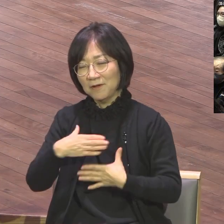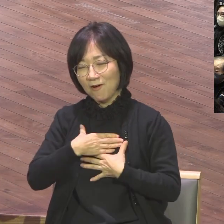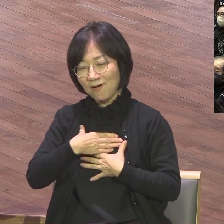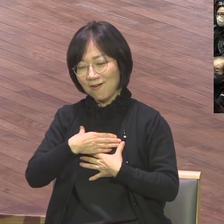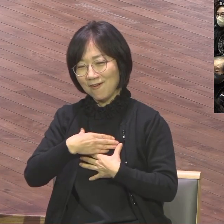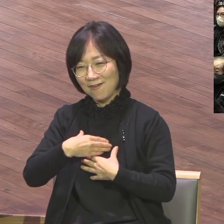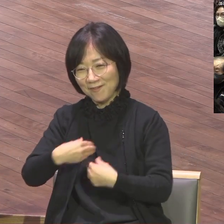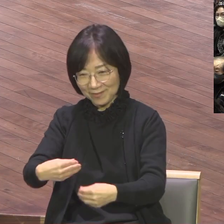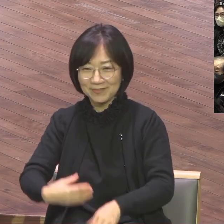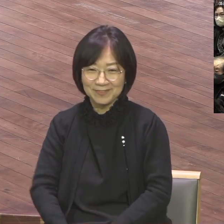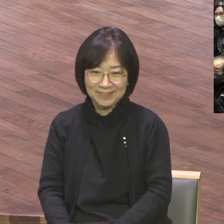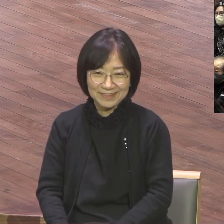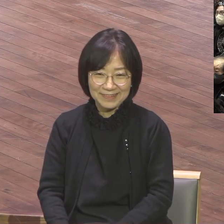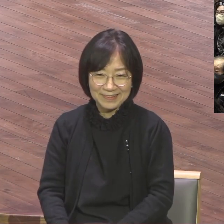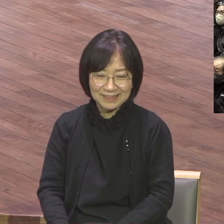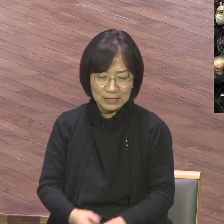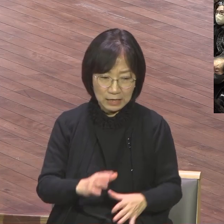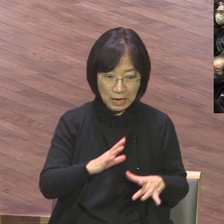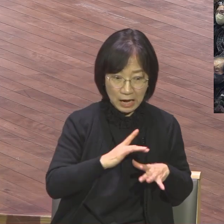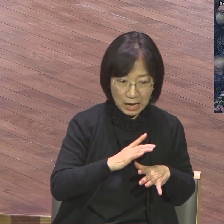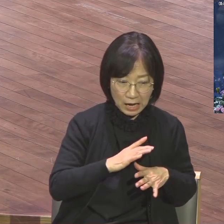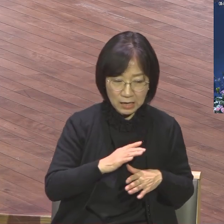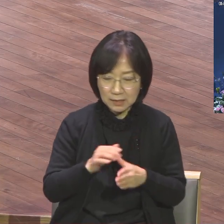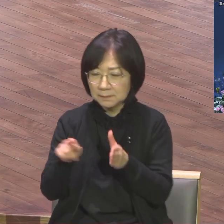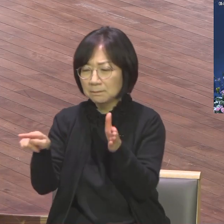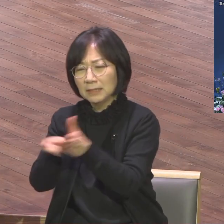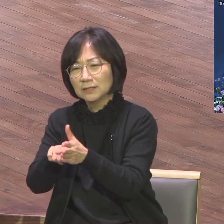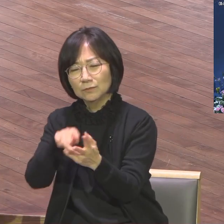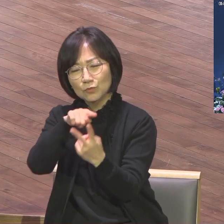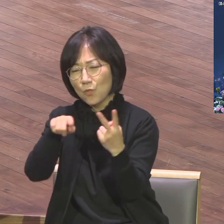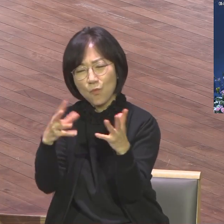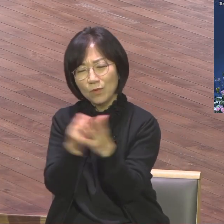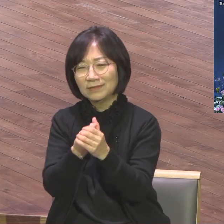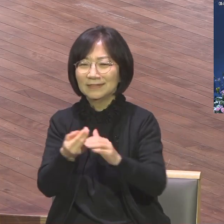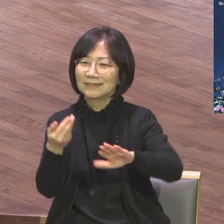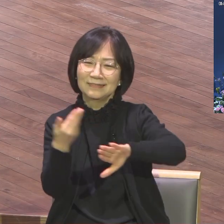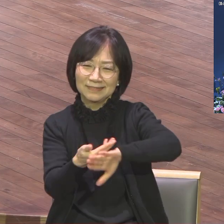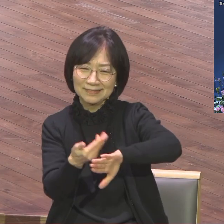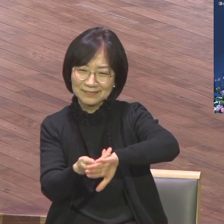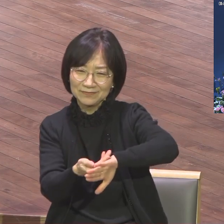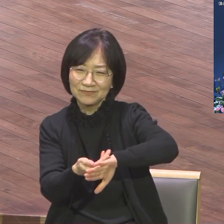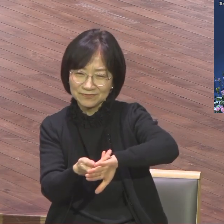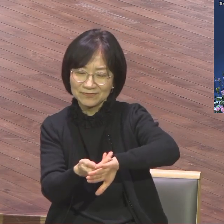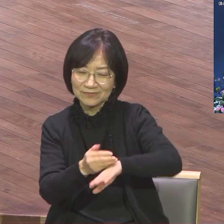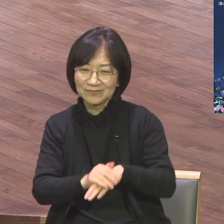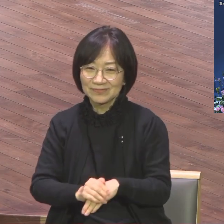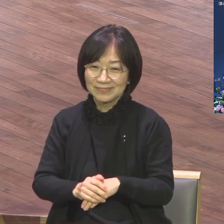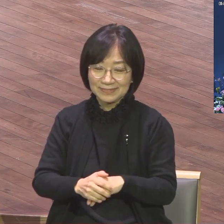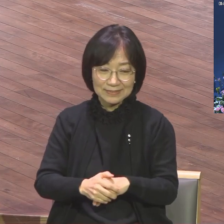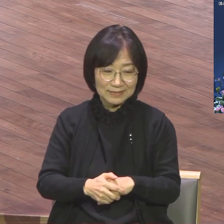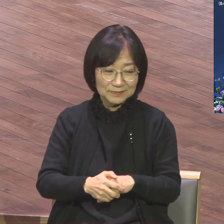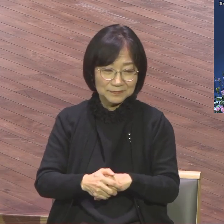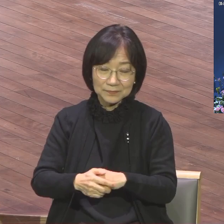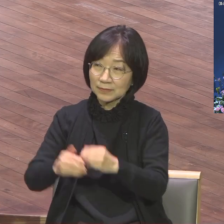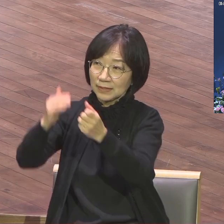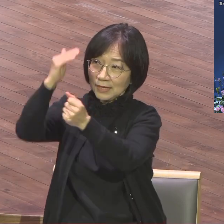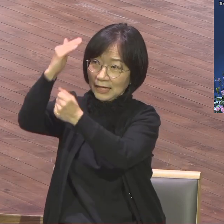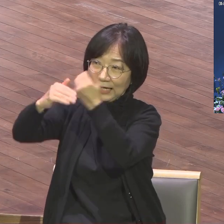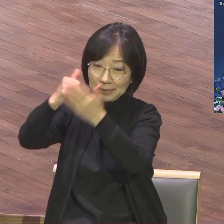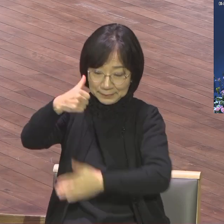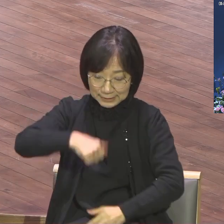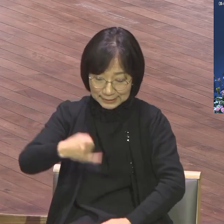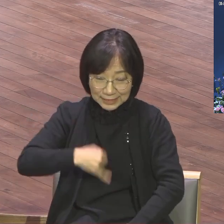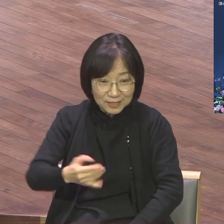두려움과 믿음 이거 서로 반비례하지요. 특별히 하나님의 자녀에게 믿음이란 것은